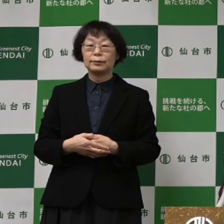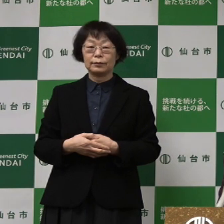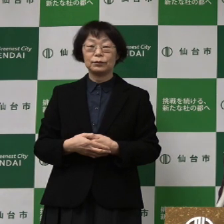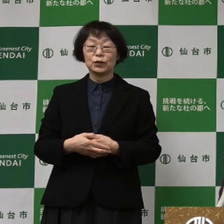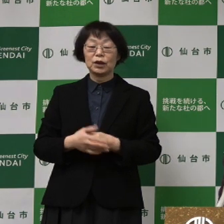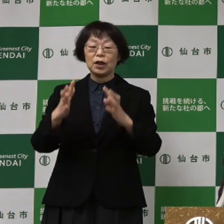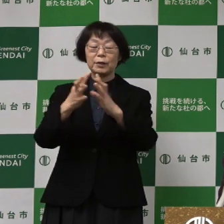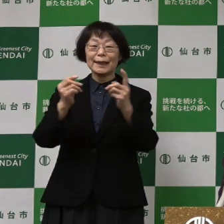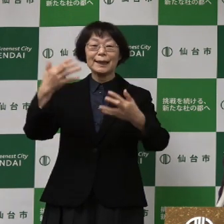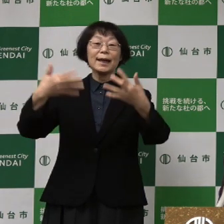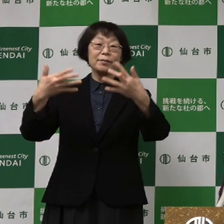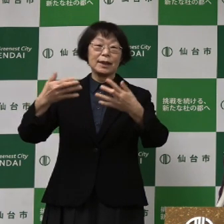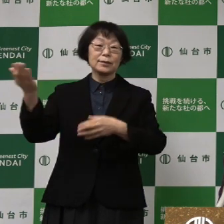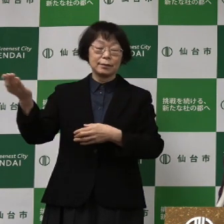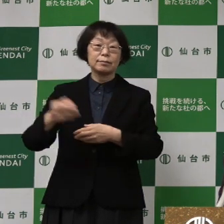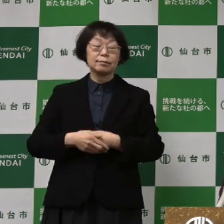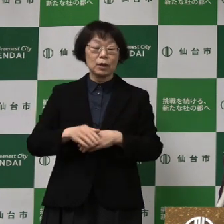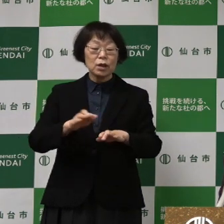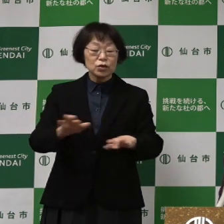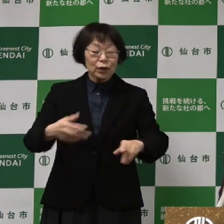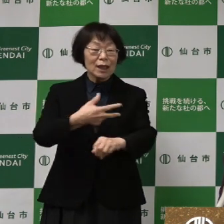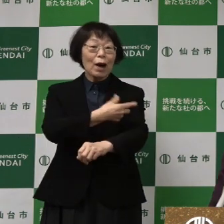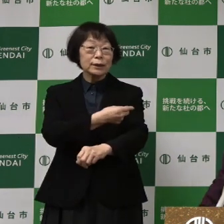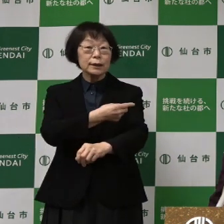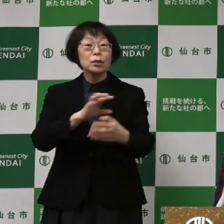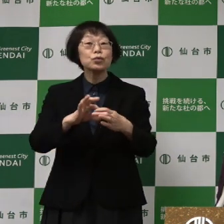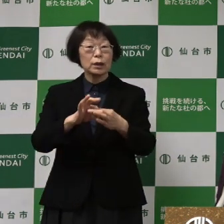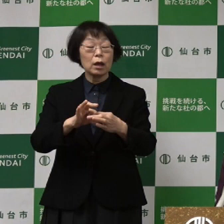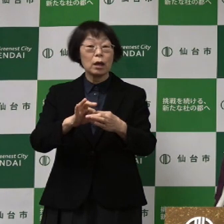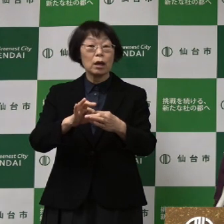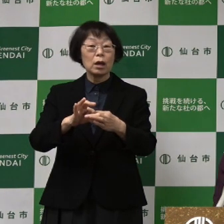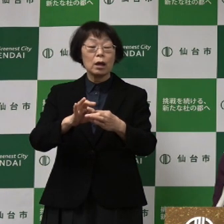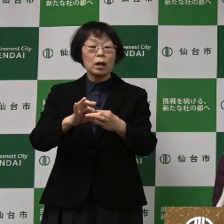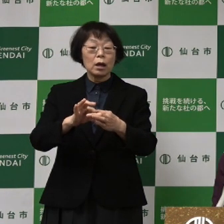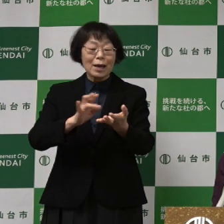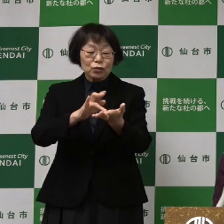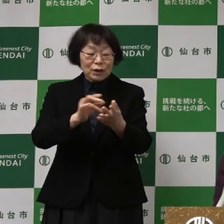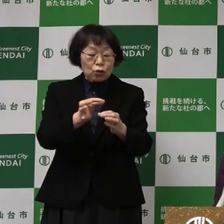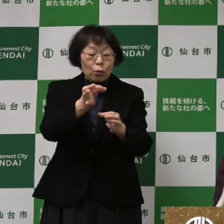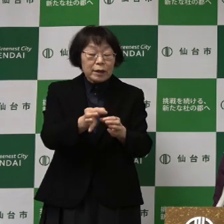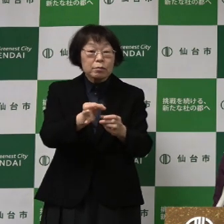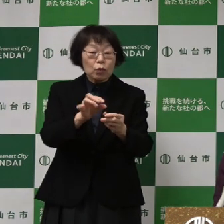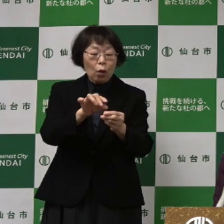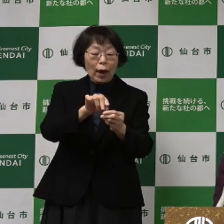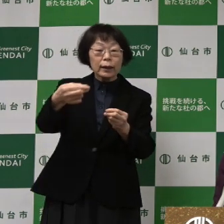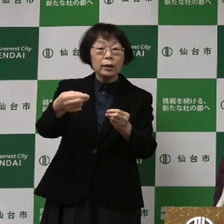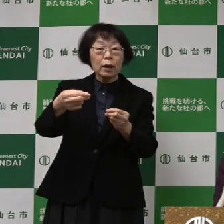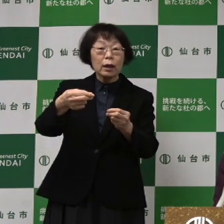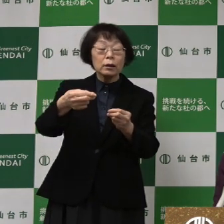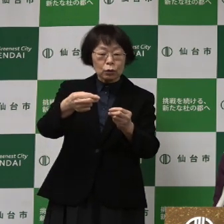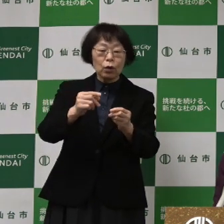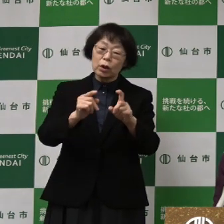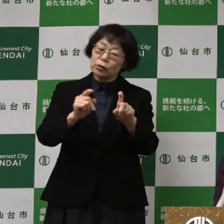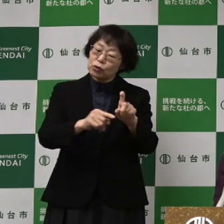はい、小児ワクチンの関連なんですけど、 はい、 瓶を開けてしまうと10人分ぐらい取れるということで、い